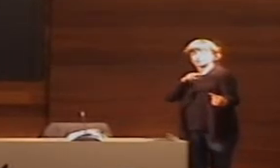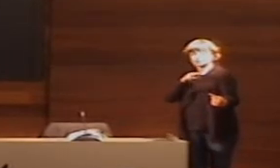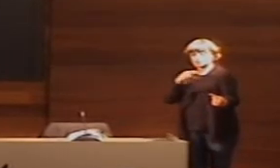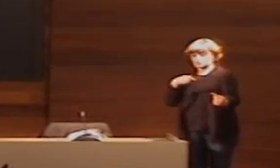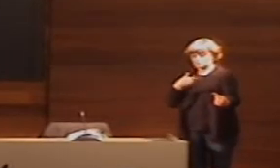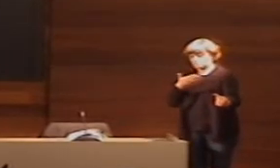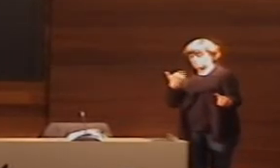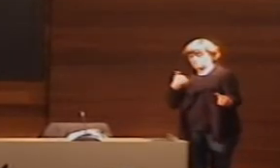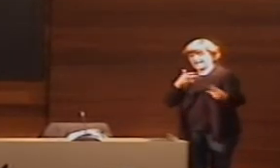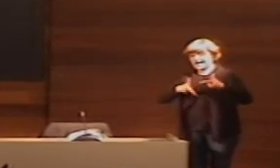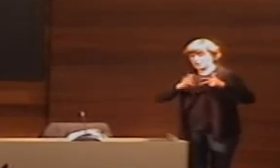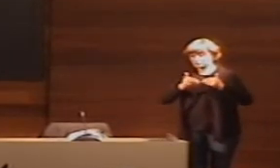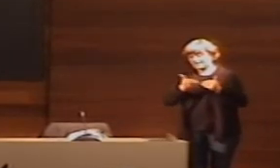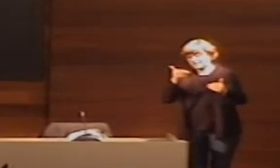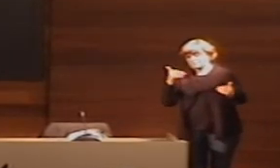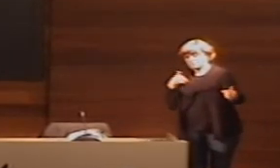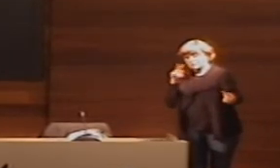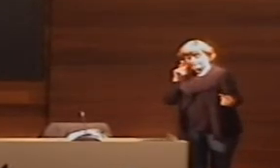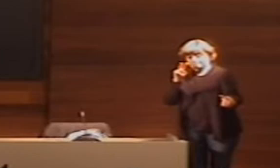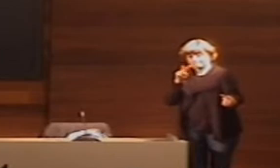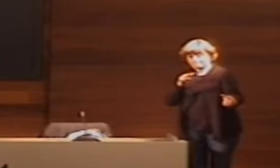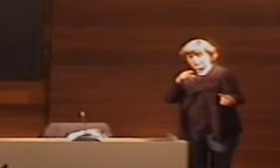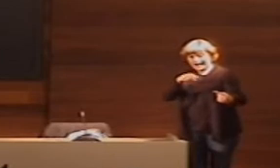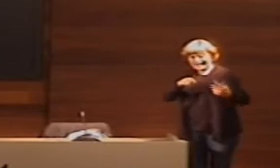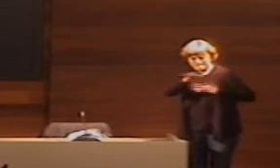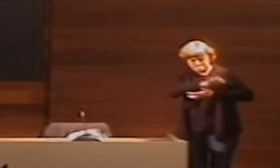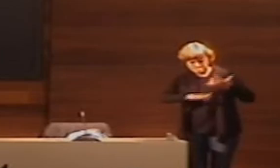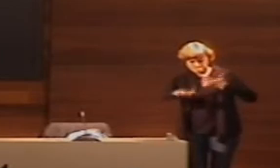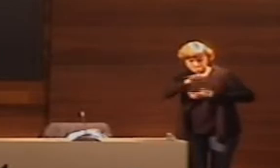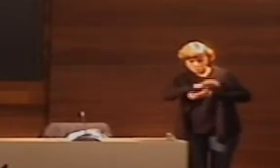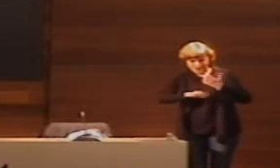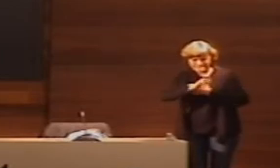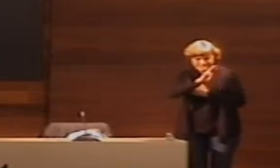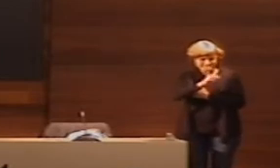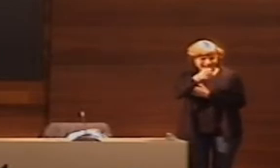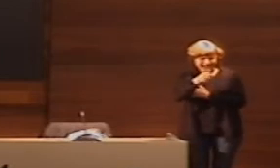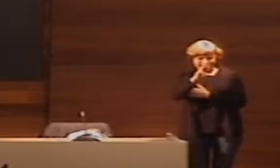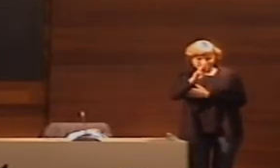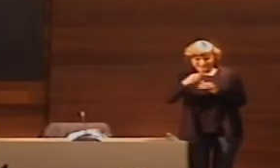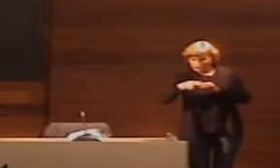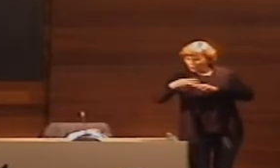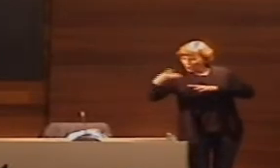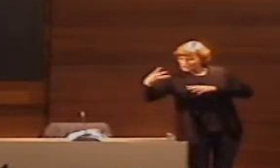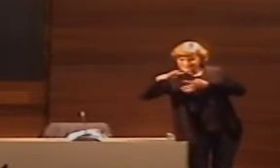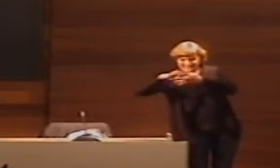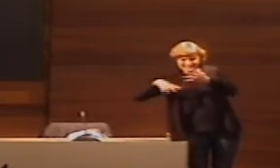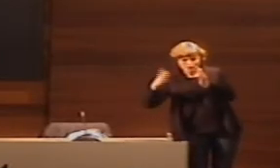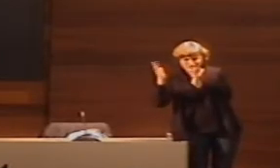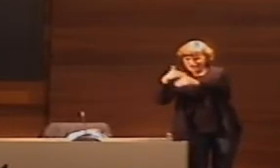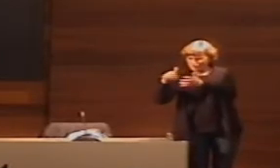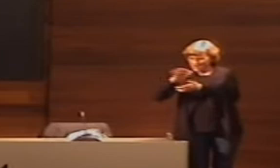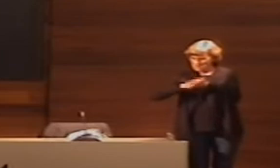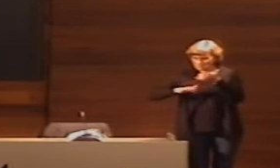os puedo decir que esta polémica tan tensa que se dio aquí no se ha dado en ninguna otra parte del Estado, ¿no? Entonces, las decisiones que han